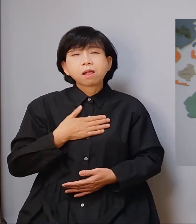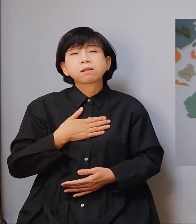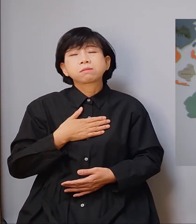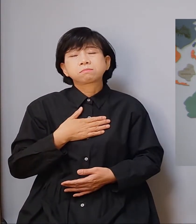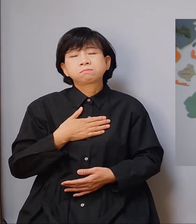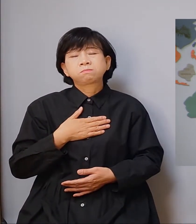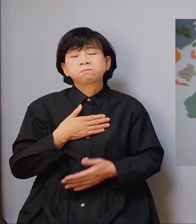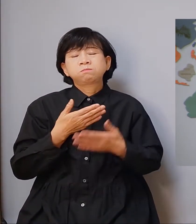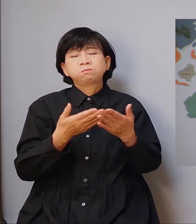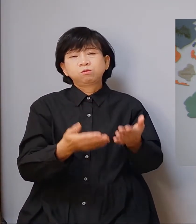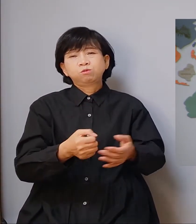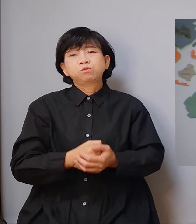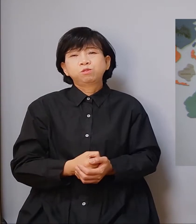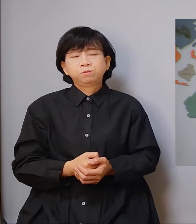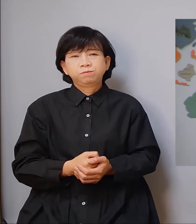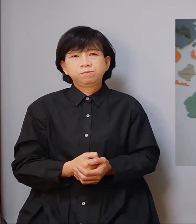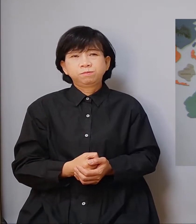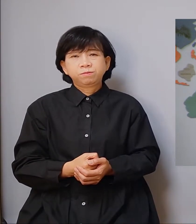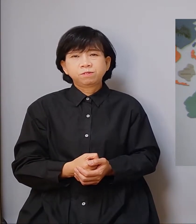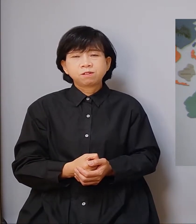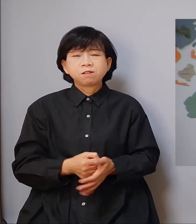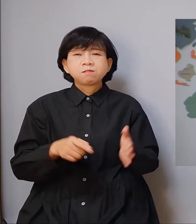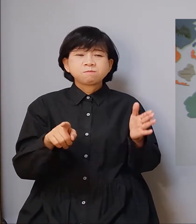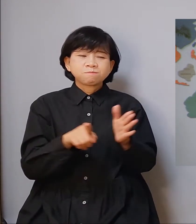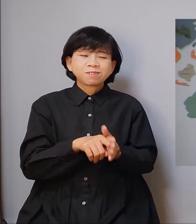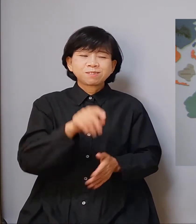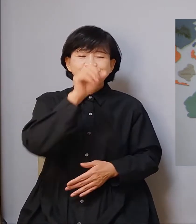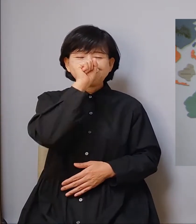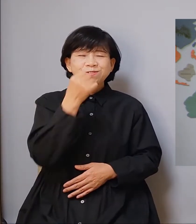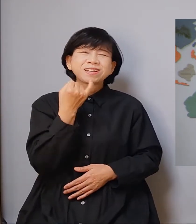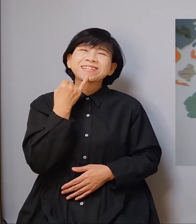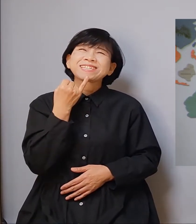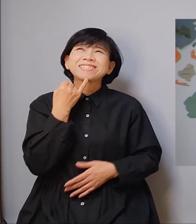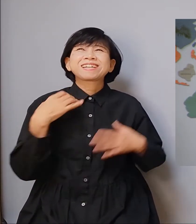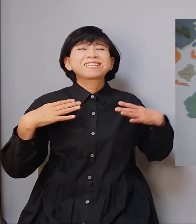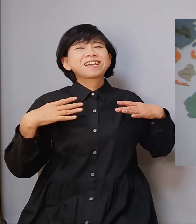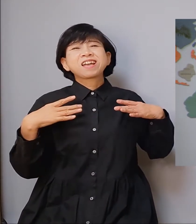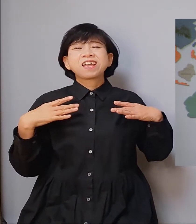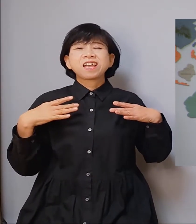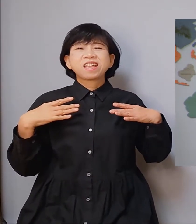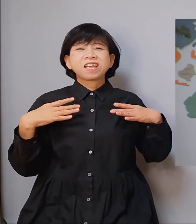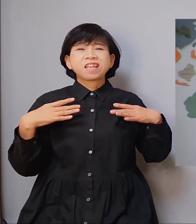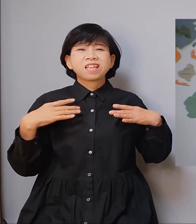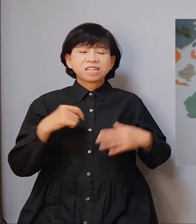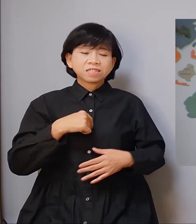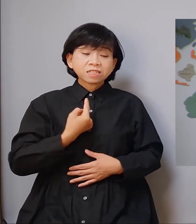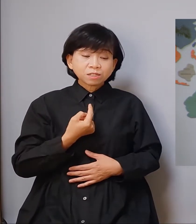꽤나 믿음 좋은 것처럼 의수되는지 깨달아야만 합니다. 어느 세월